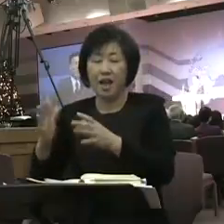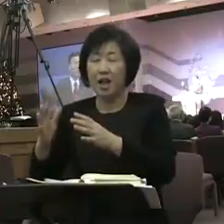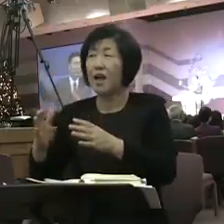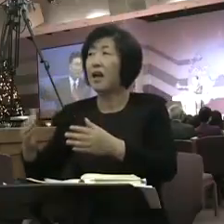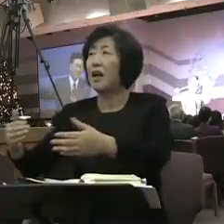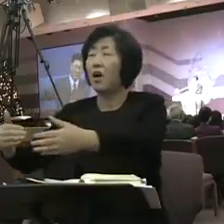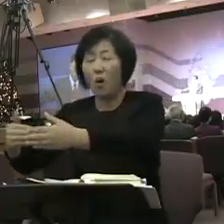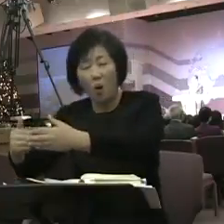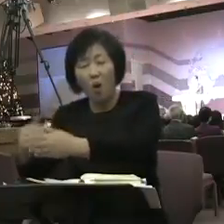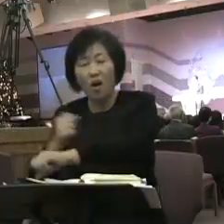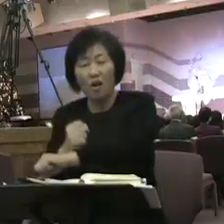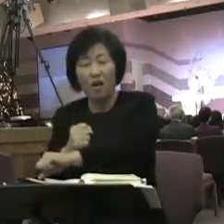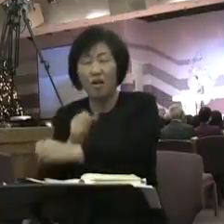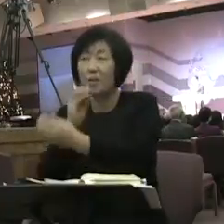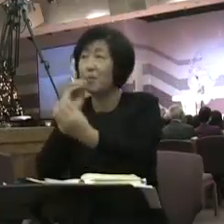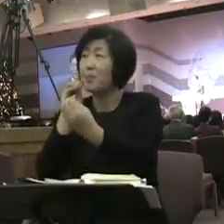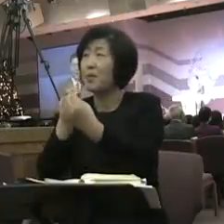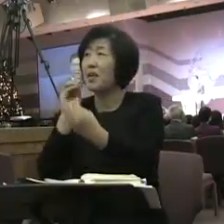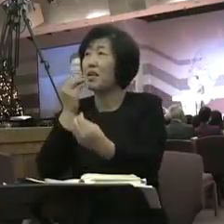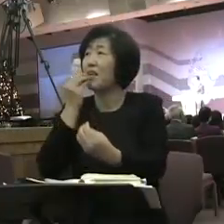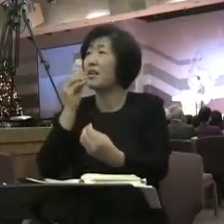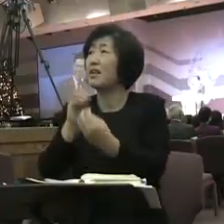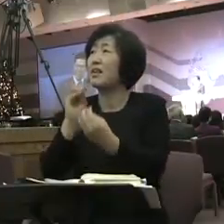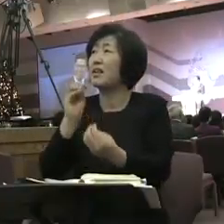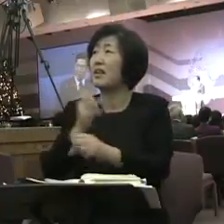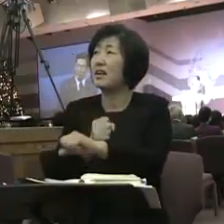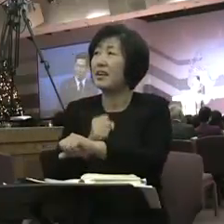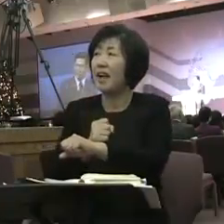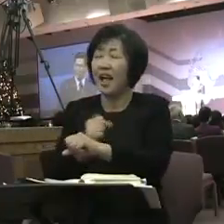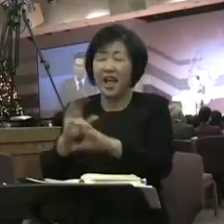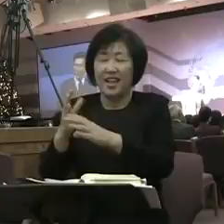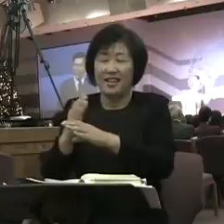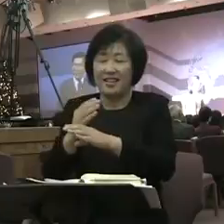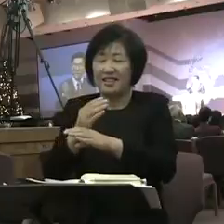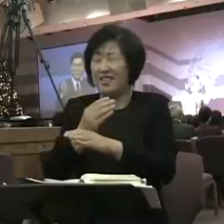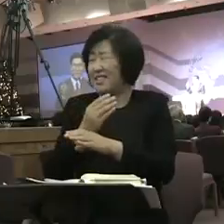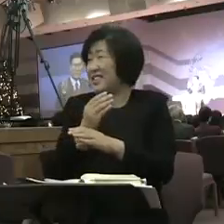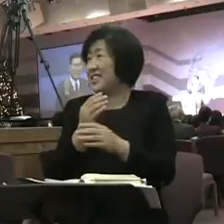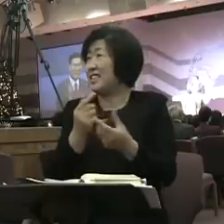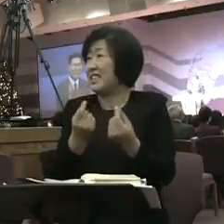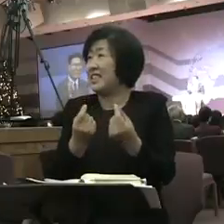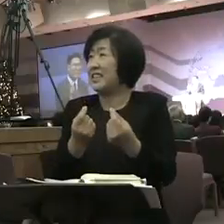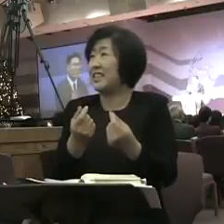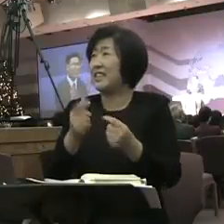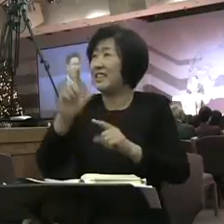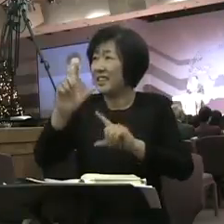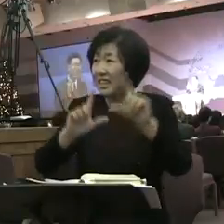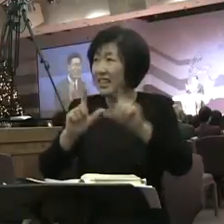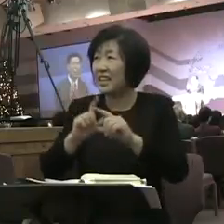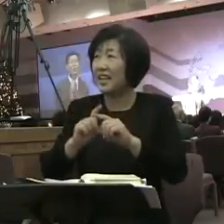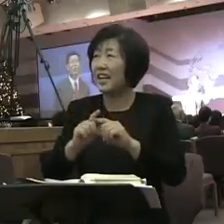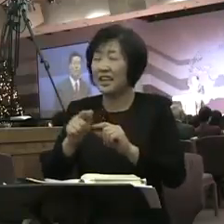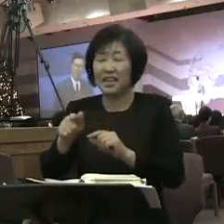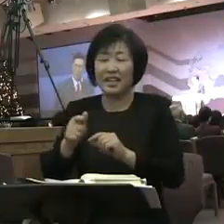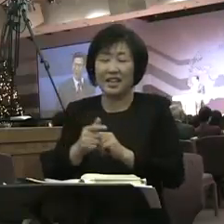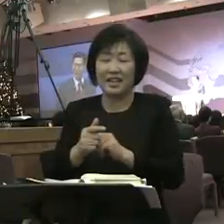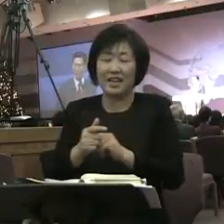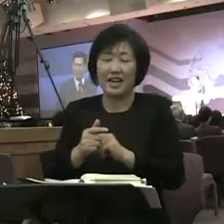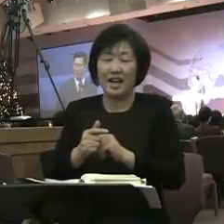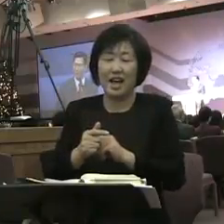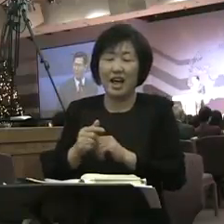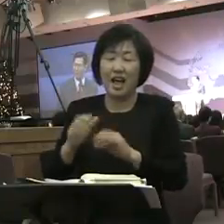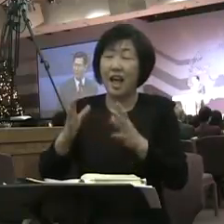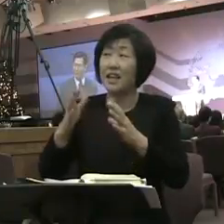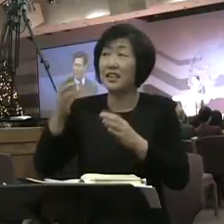허그도 하고 키스도 하고. 애들이 징그러워하는 것 같아도요, 그것이 애들의 정서를 너무 건강하게